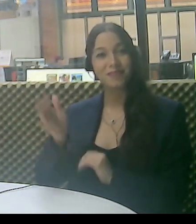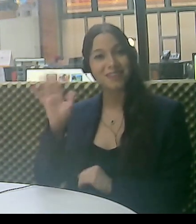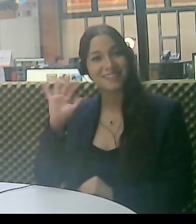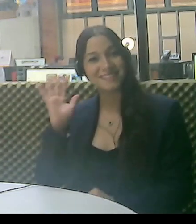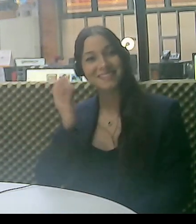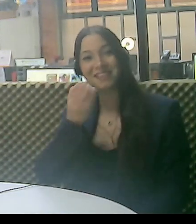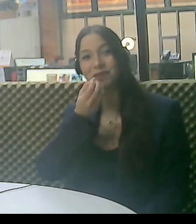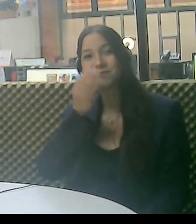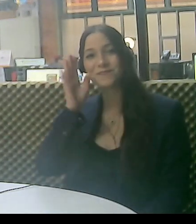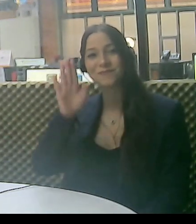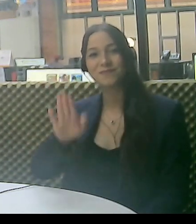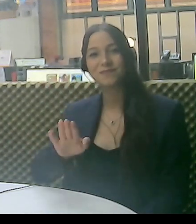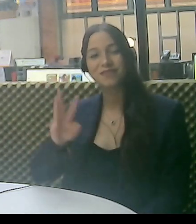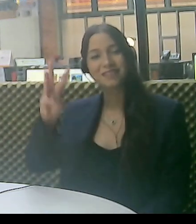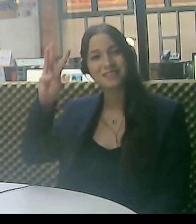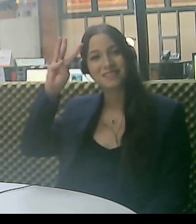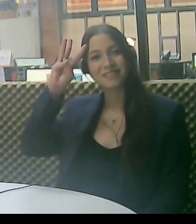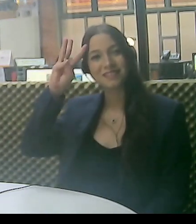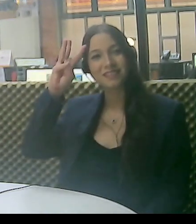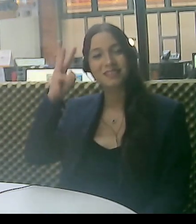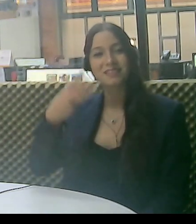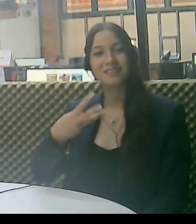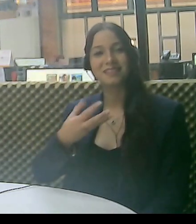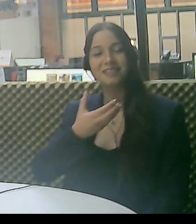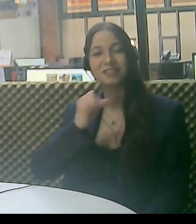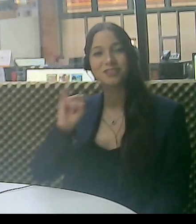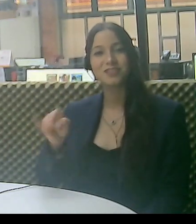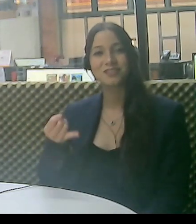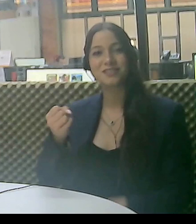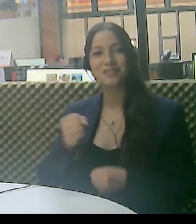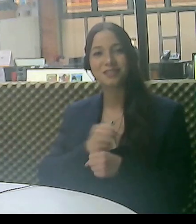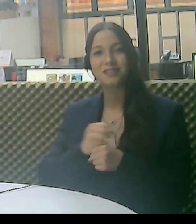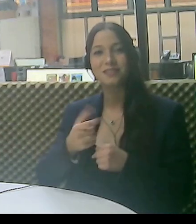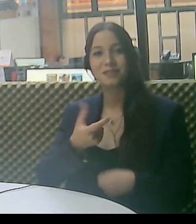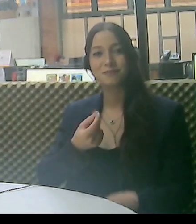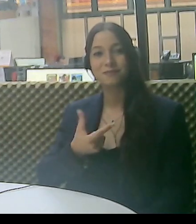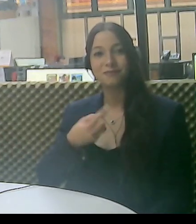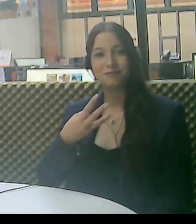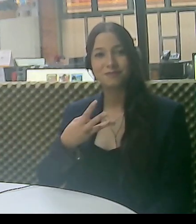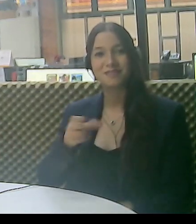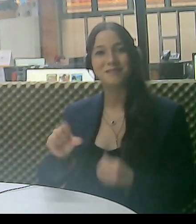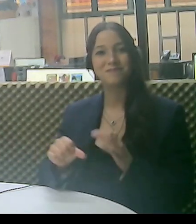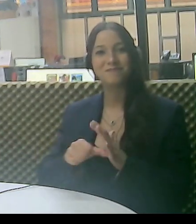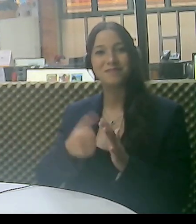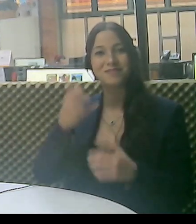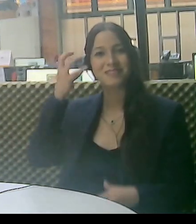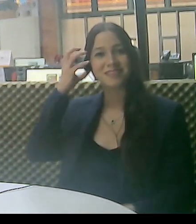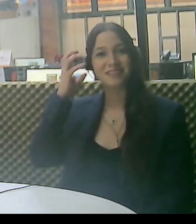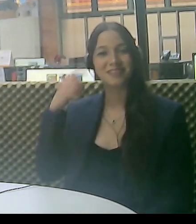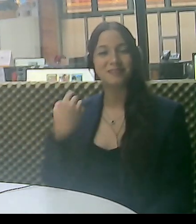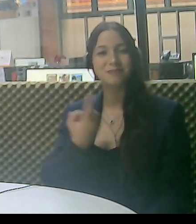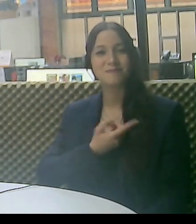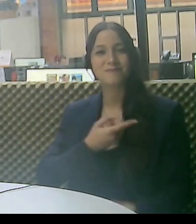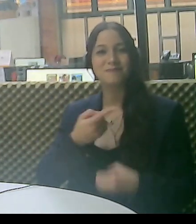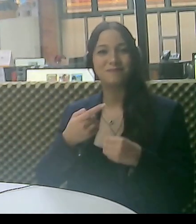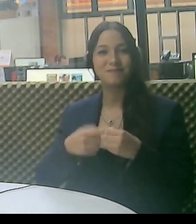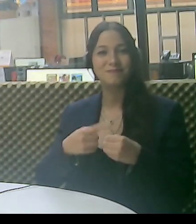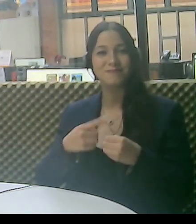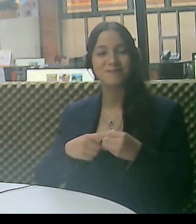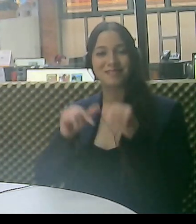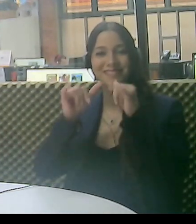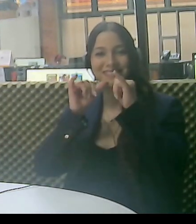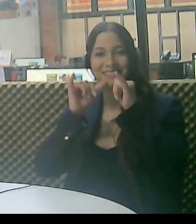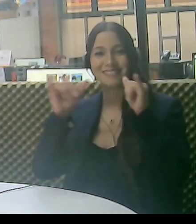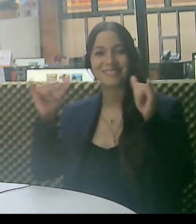Olá, boa tarde. Hoje é terça-feira, dia 3 de janeiro de 2023. A primeira edição da Rádio Nossa Cidade, que vem com o boletim